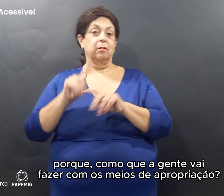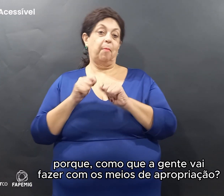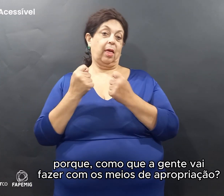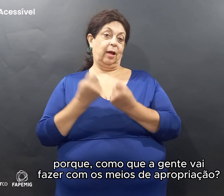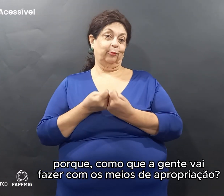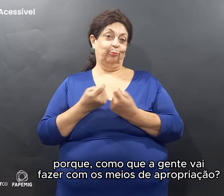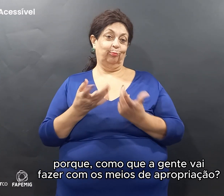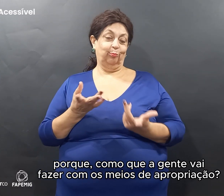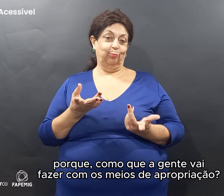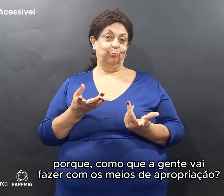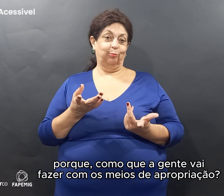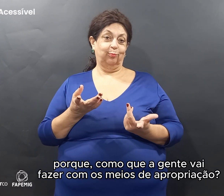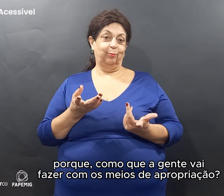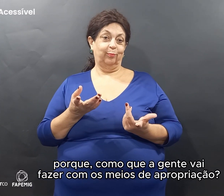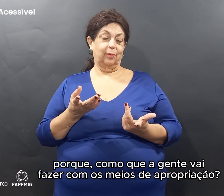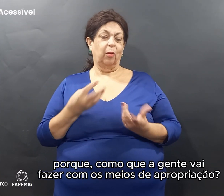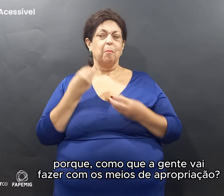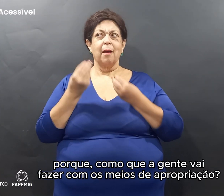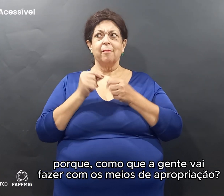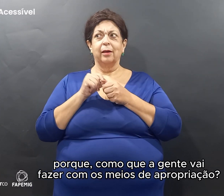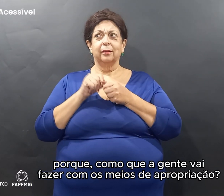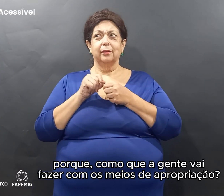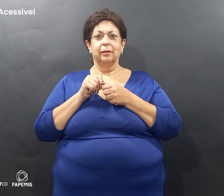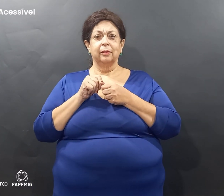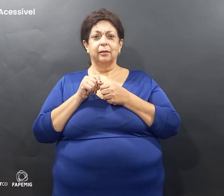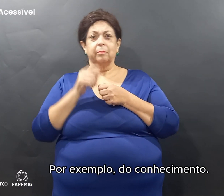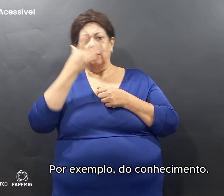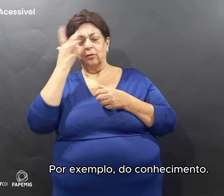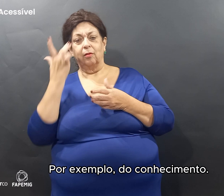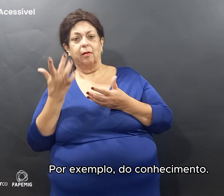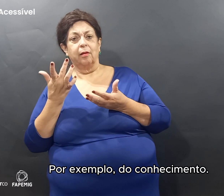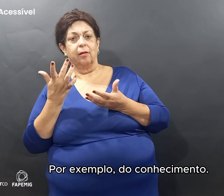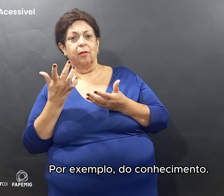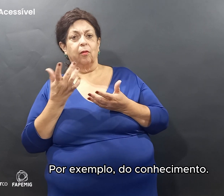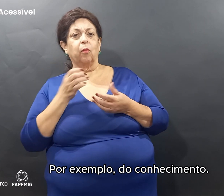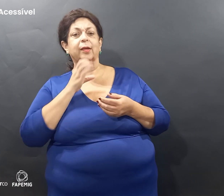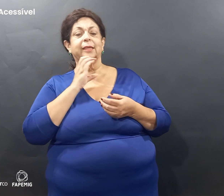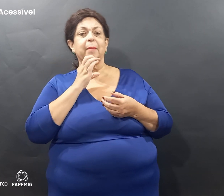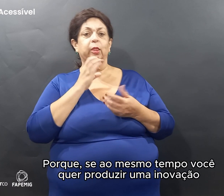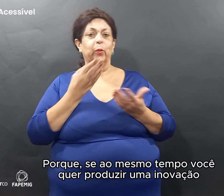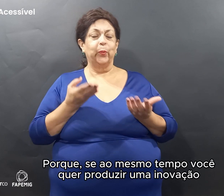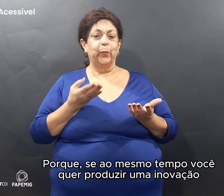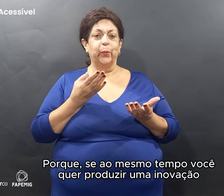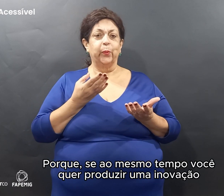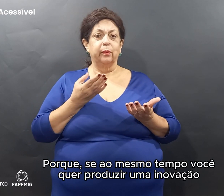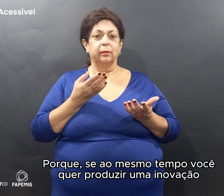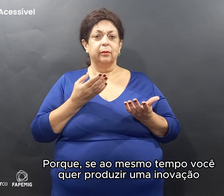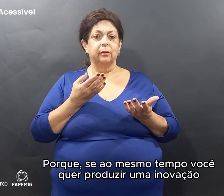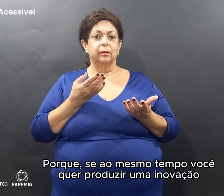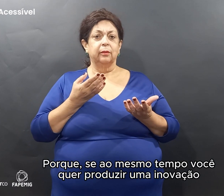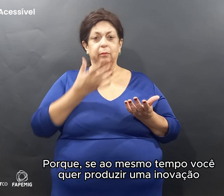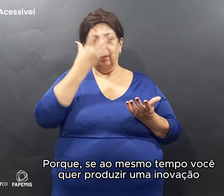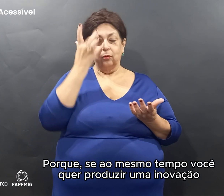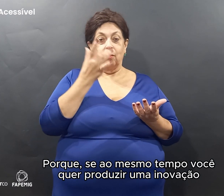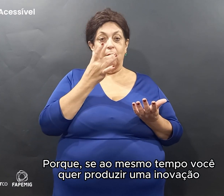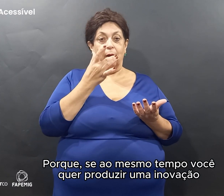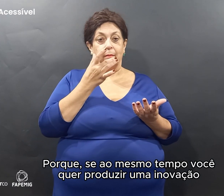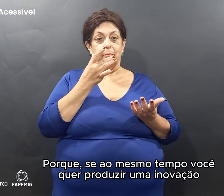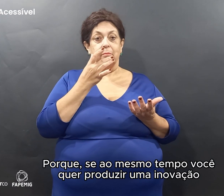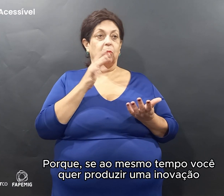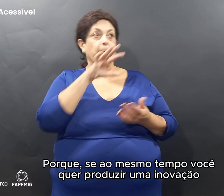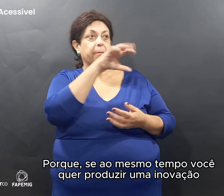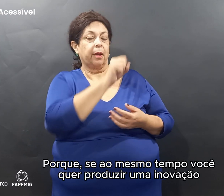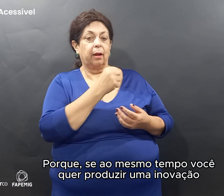complicado, porque como que a gente vai fazer com os meios de apropriação, por exemplo, do conhecimento? Porque se ao mesmo tempo